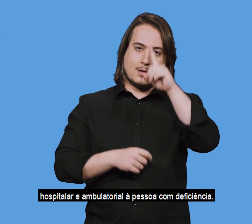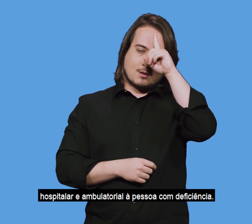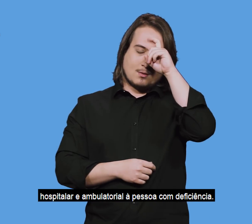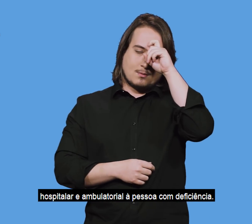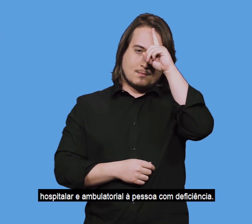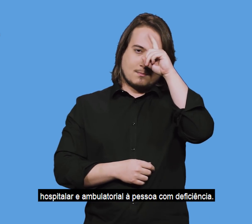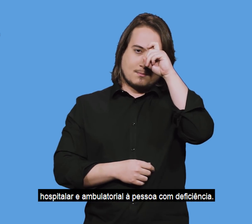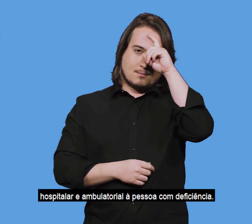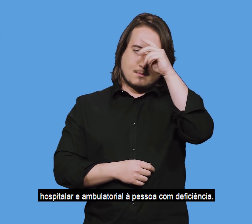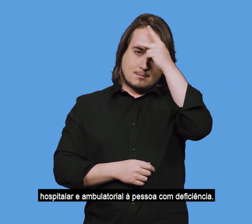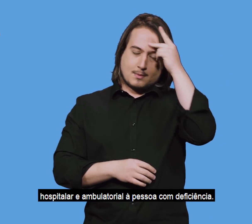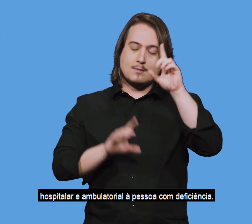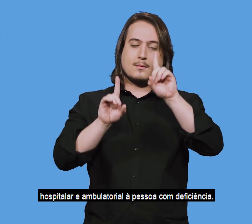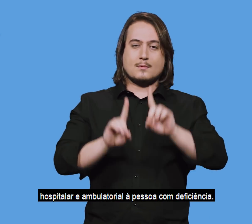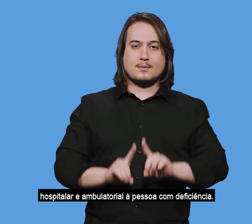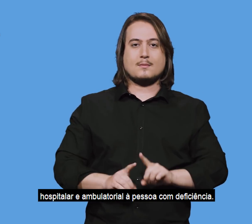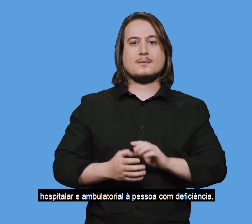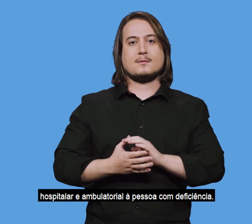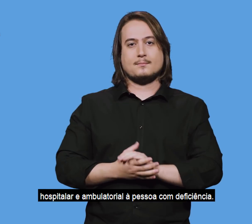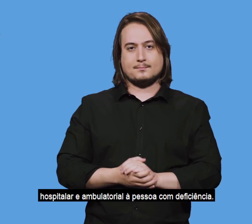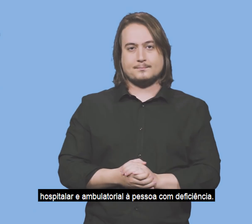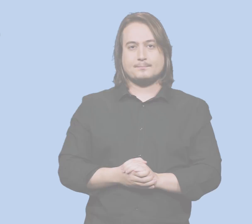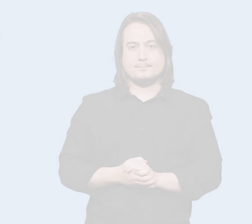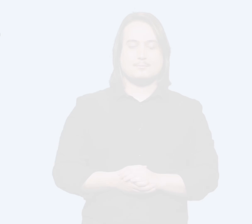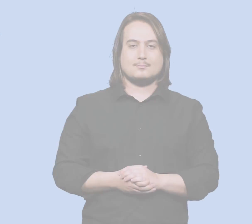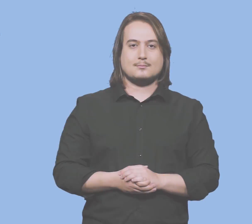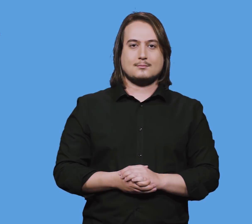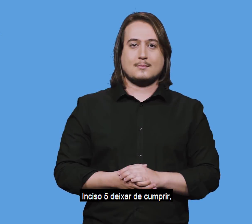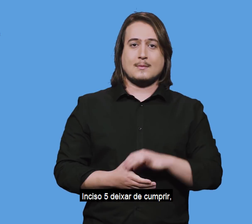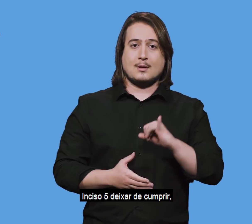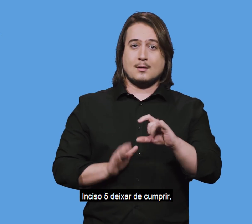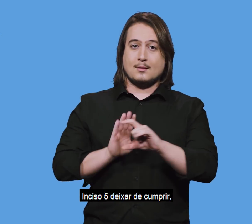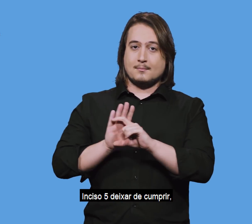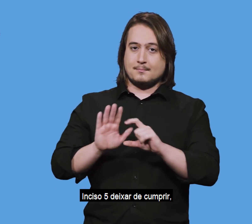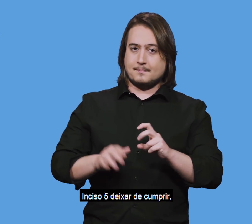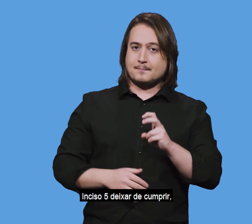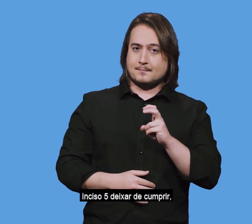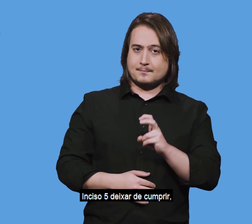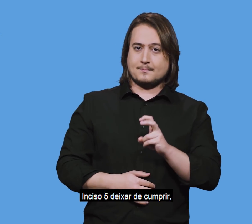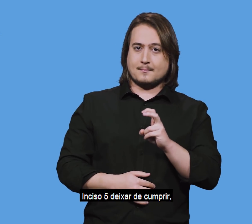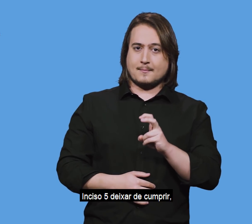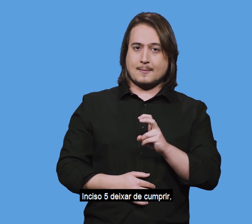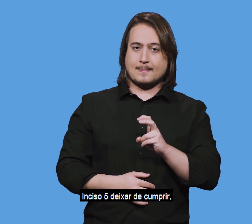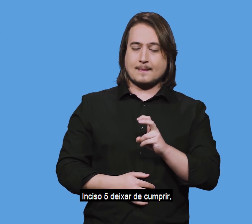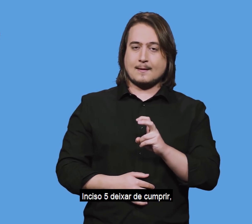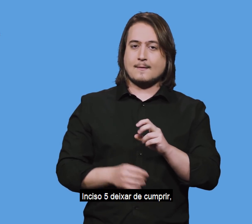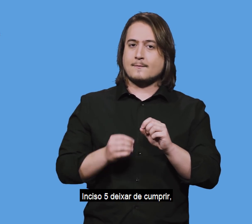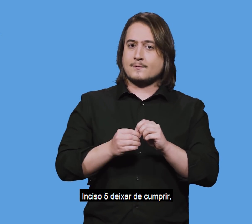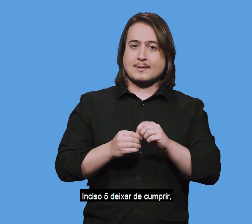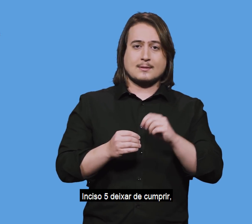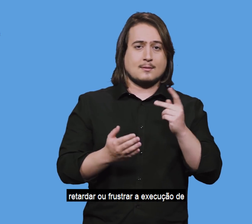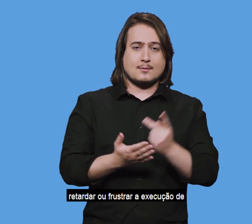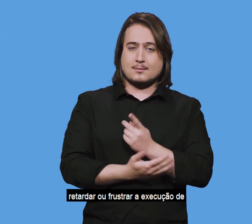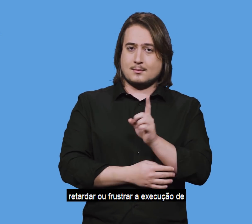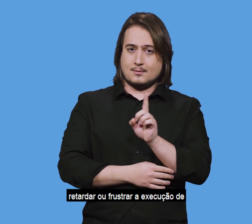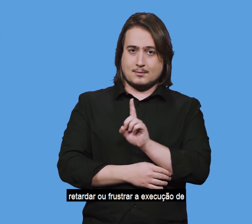à pessoa com deficiência inciso 5 deixar de cumprir ou retardar ou